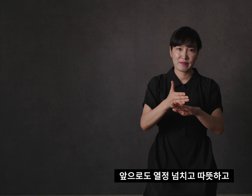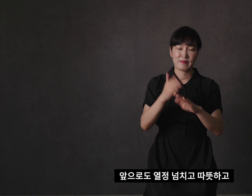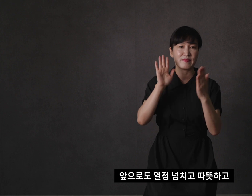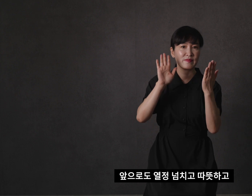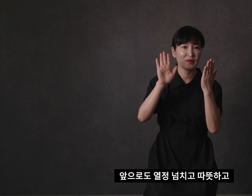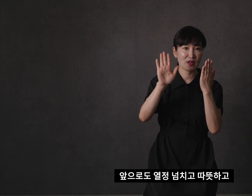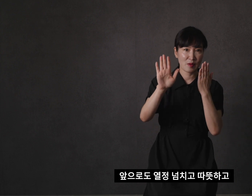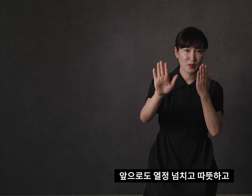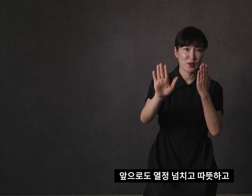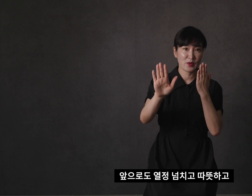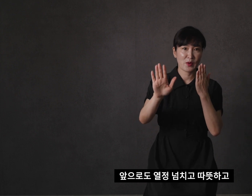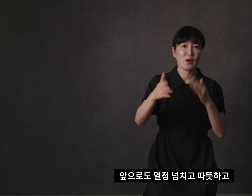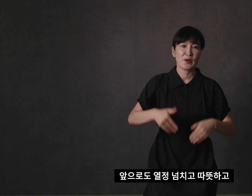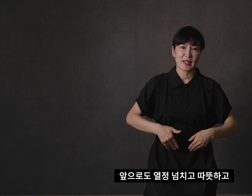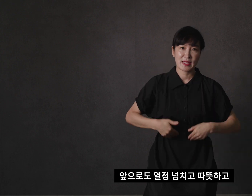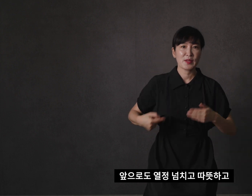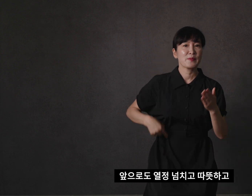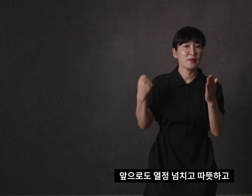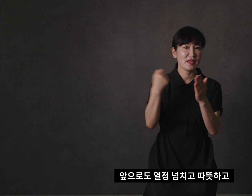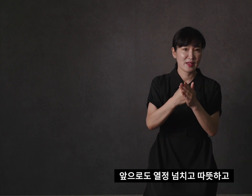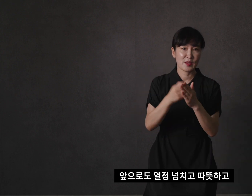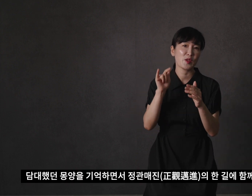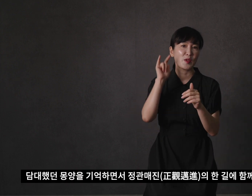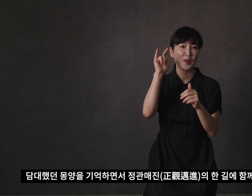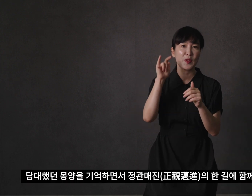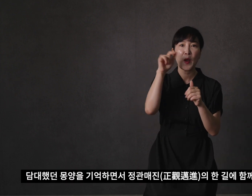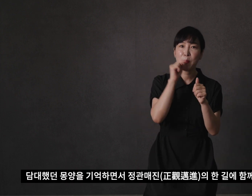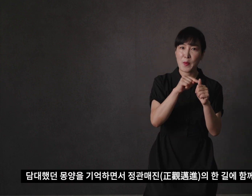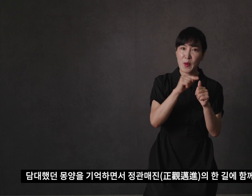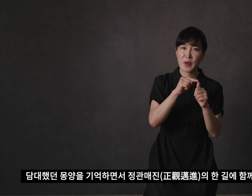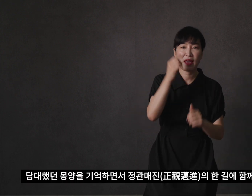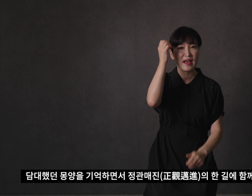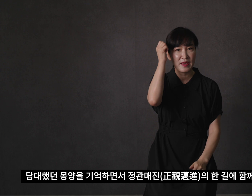감사합니다. 앞으로도 열정 넘치고 따뜻하고